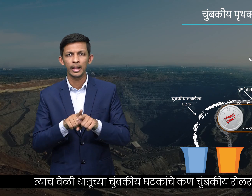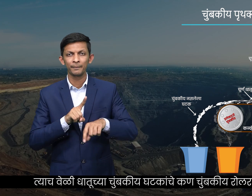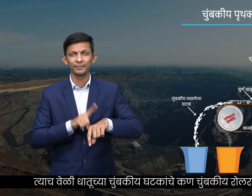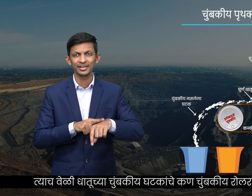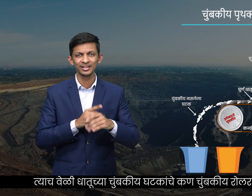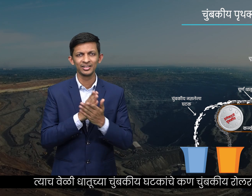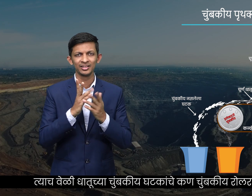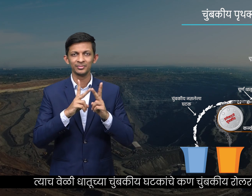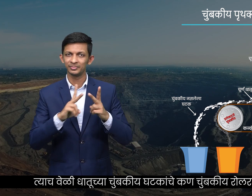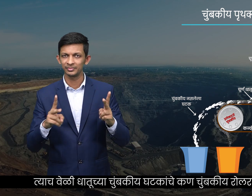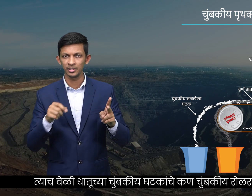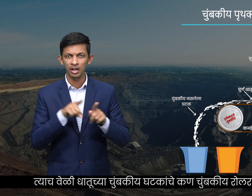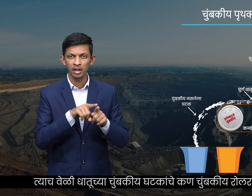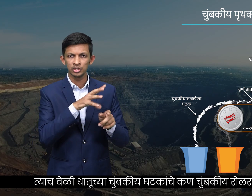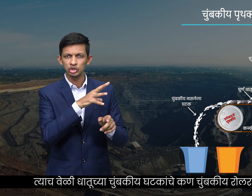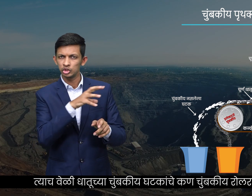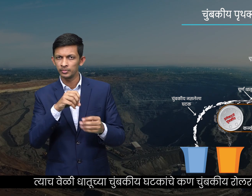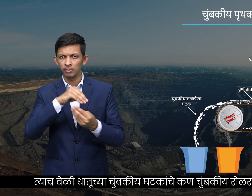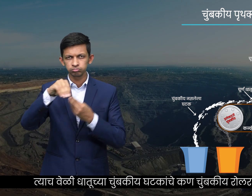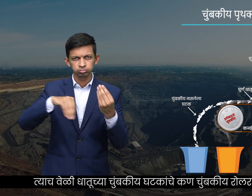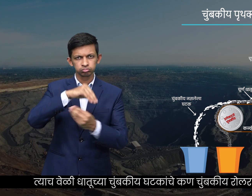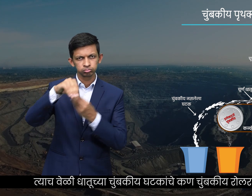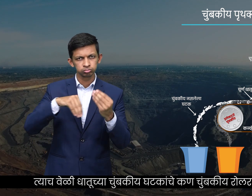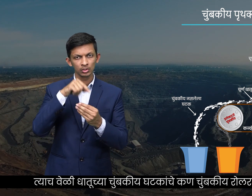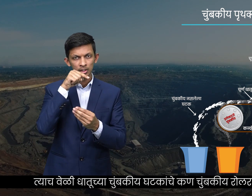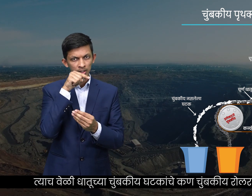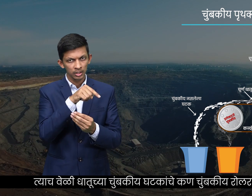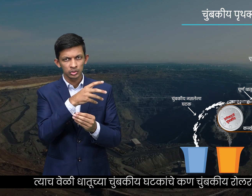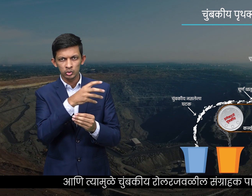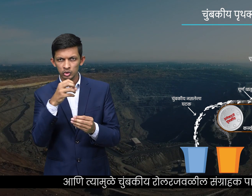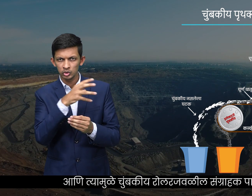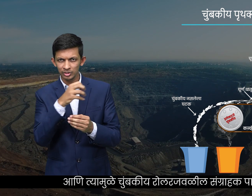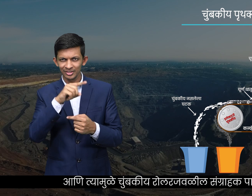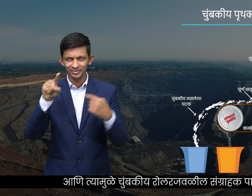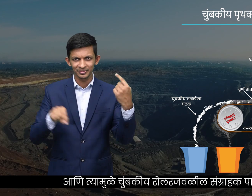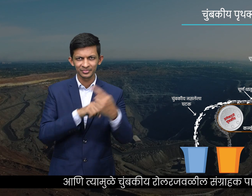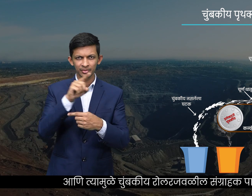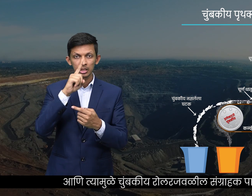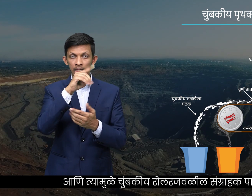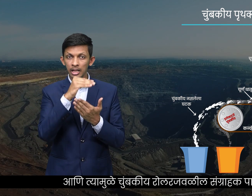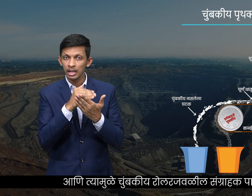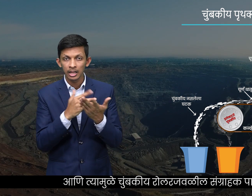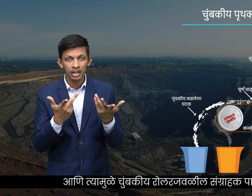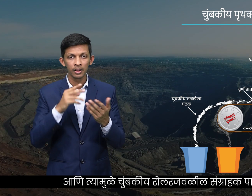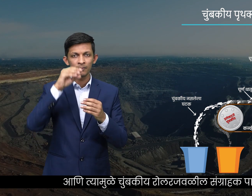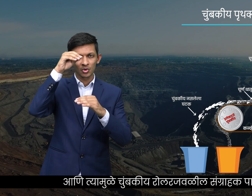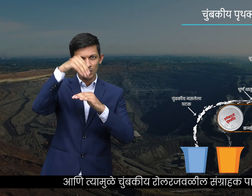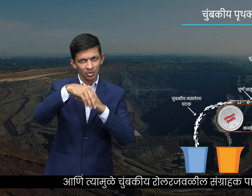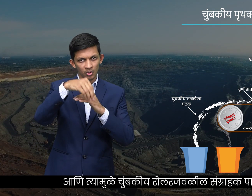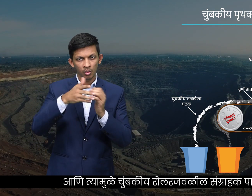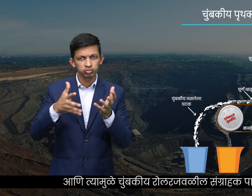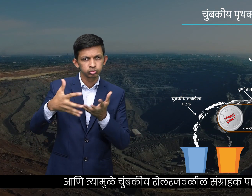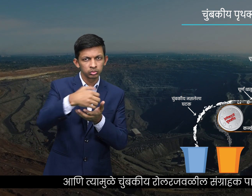त्याचवेळी धातूच्या चुंबकीय घटकांचे कण चुंबकीय रोलरला चिकटून राहतात आणि त्यामुळे चुंबकीय रोलरजवळील